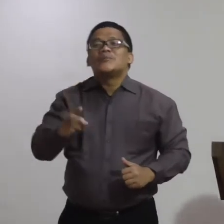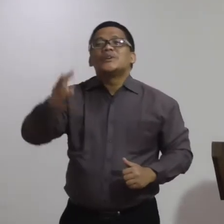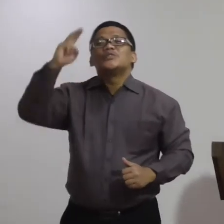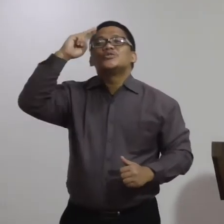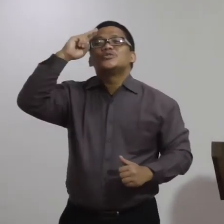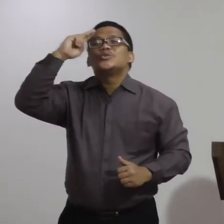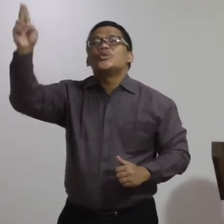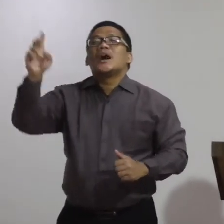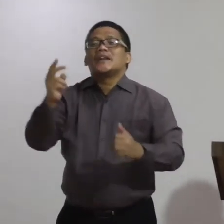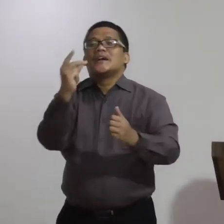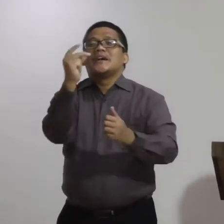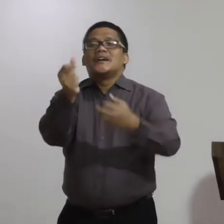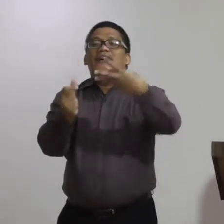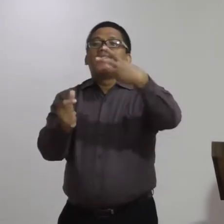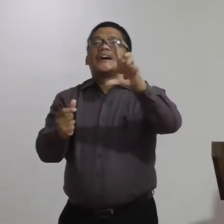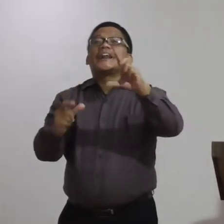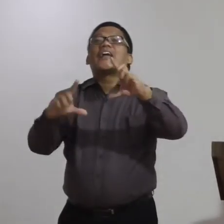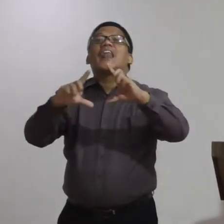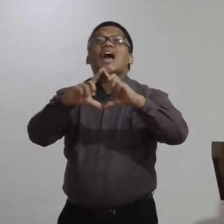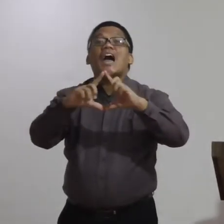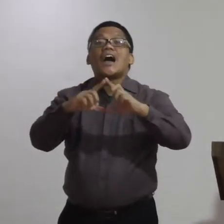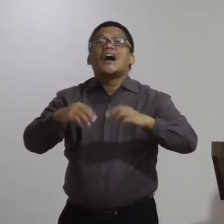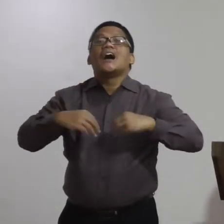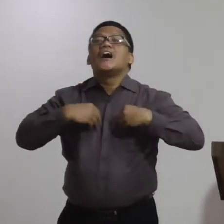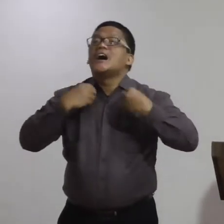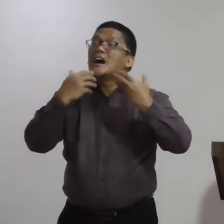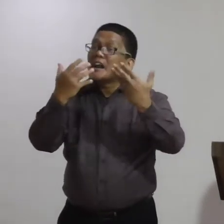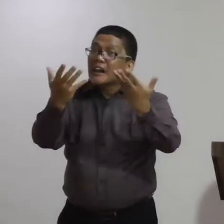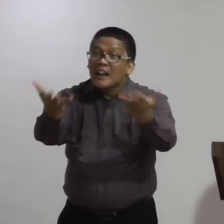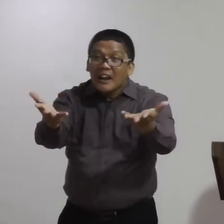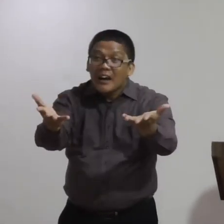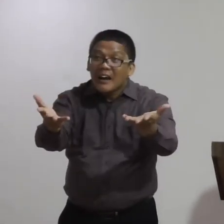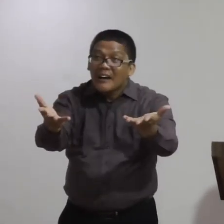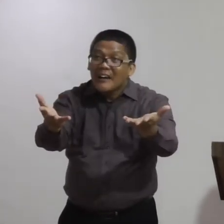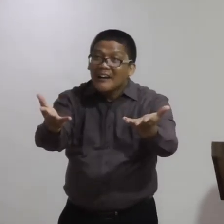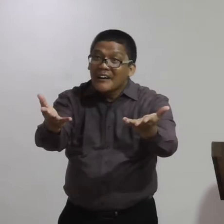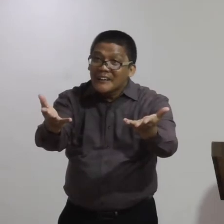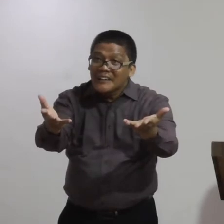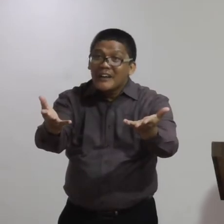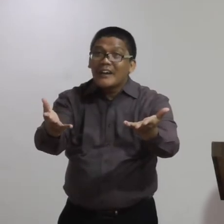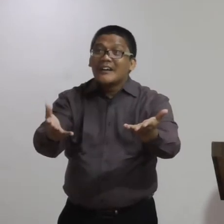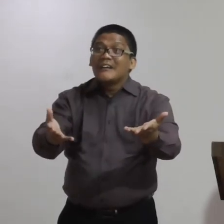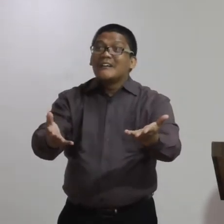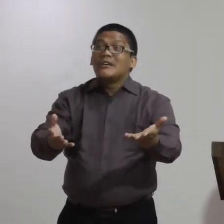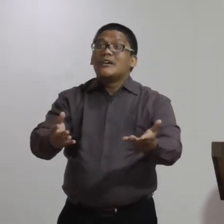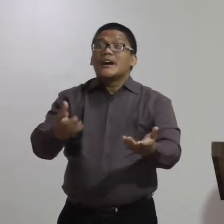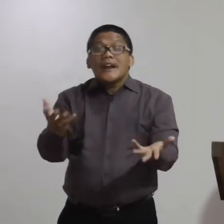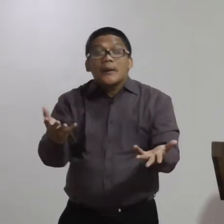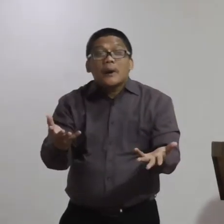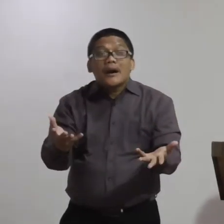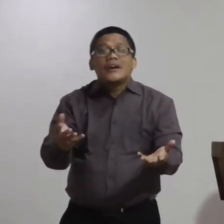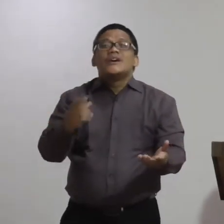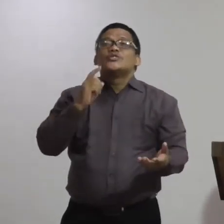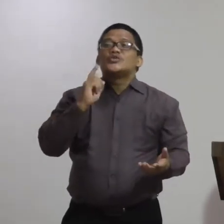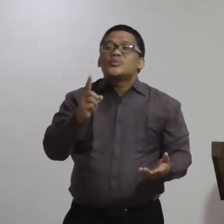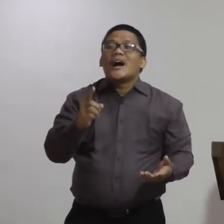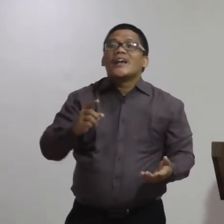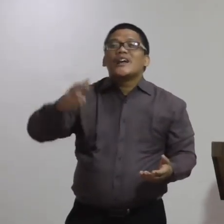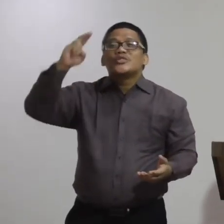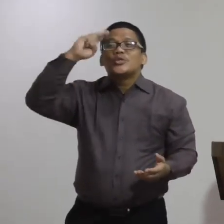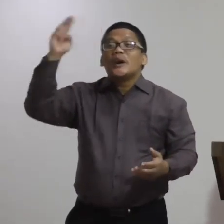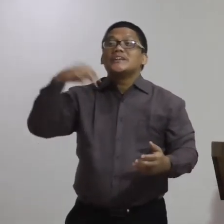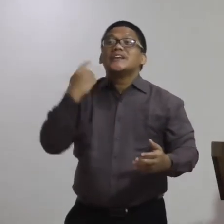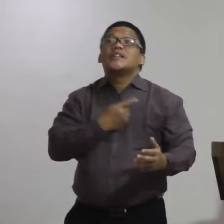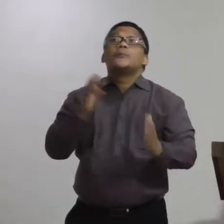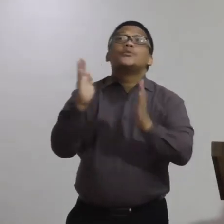Allah sendiri bagi kita. Ayat ke-6 katakan, supaya terpujilah kasih karunia-Nya yang mulia. Nah,